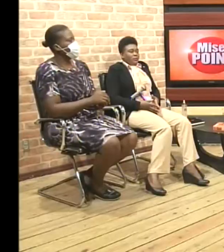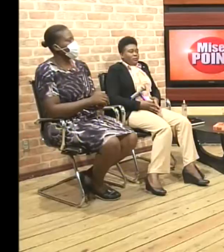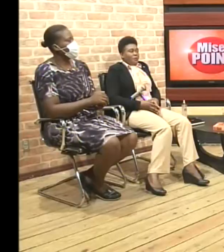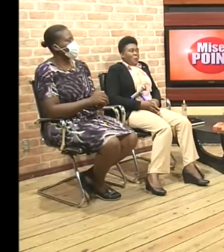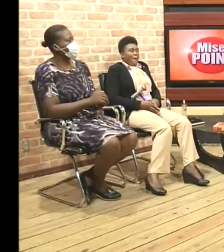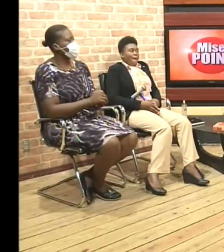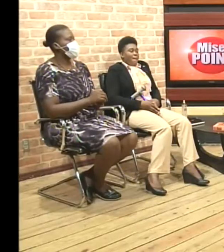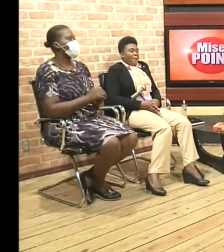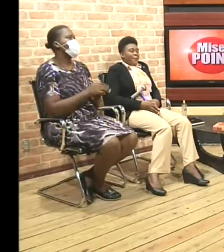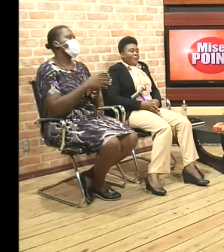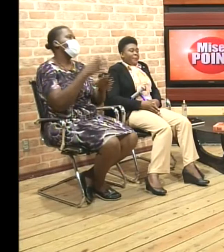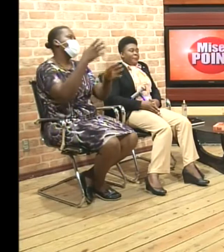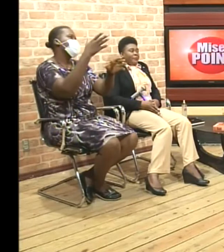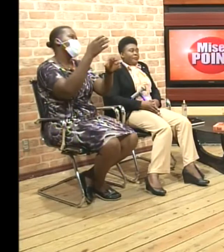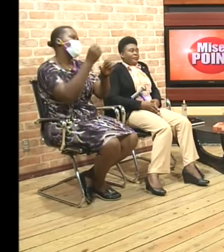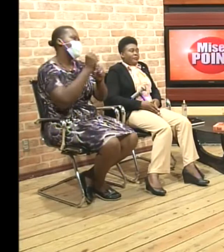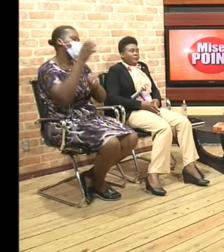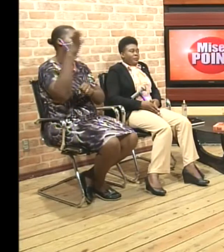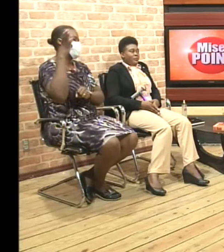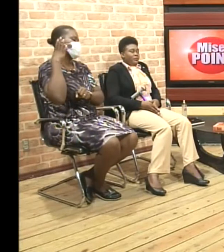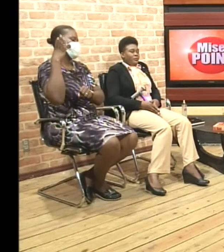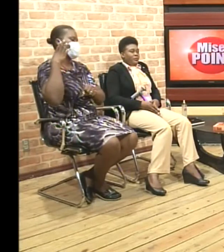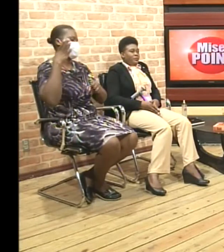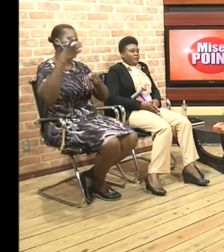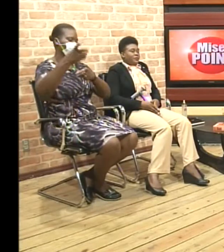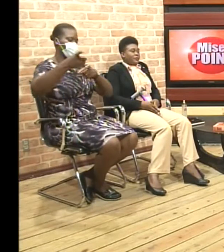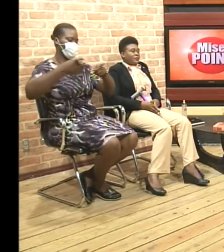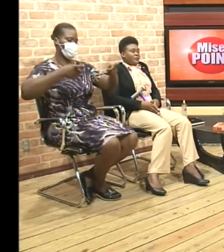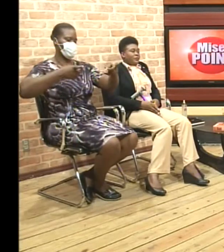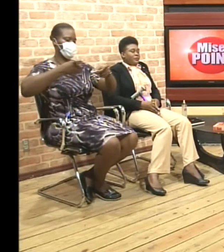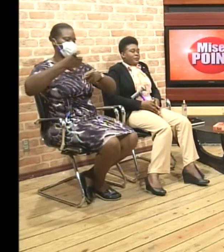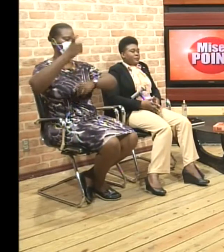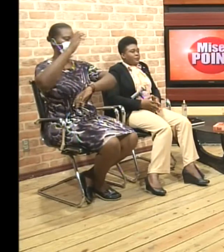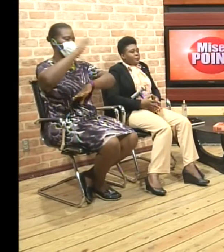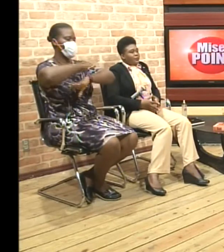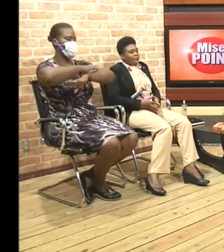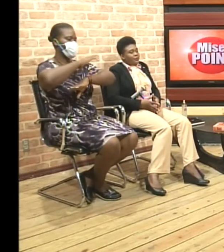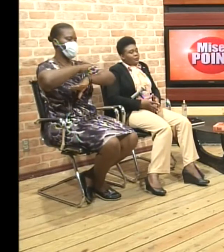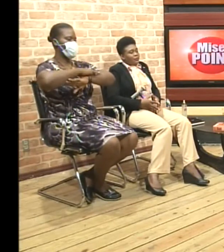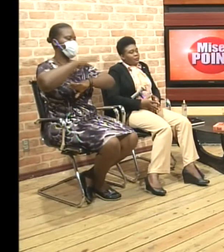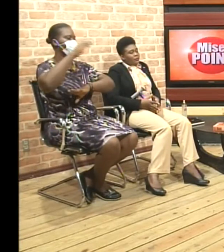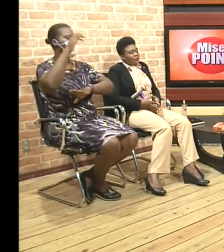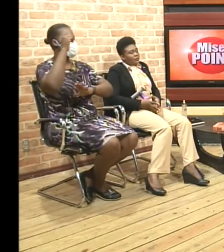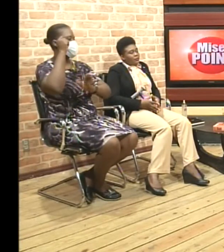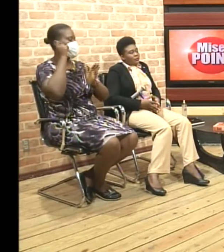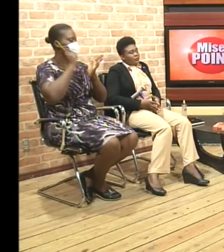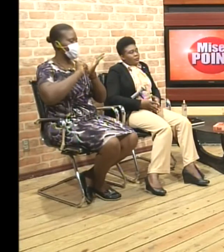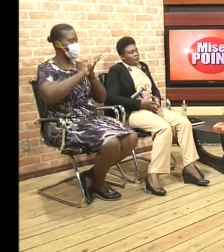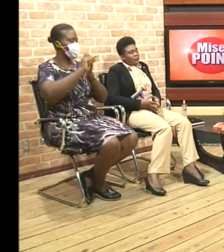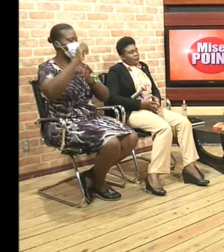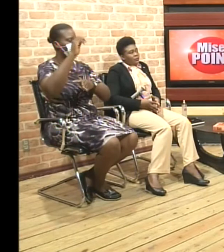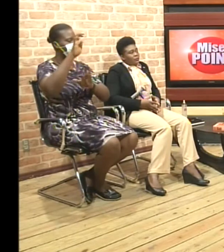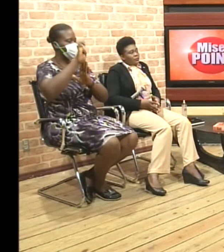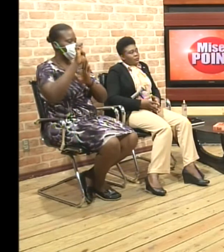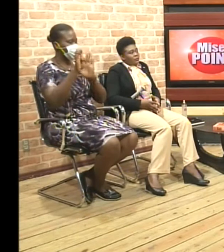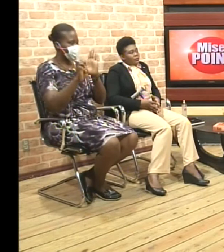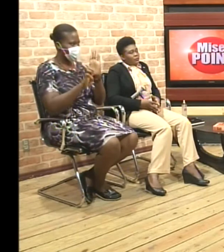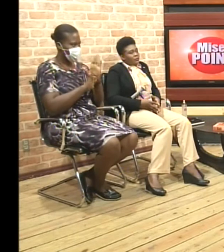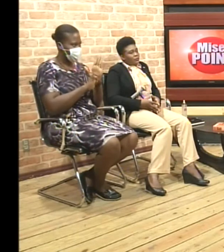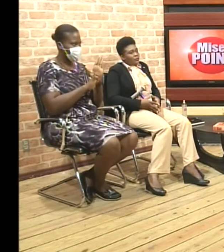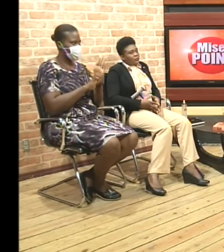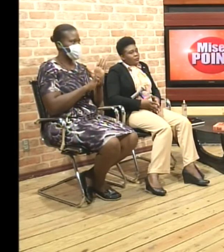Rennes et BCF là, vous avez dit que son opportunité que vous avez, je dis à, pour que vous portez dans l'autre